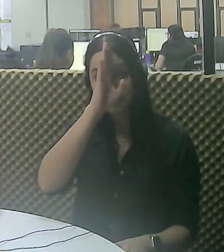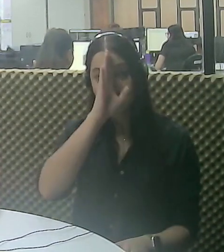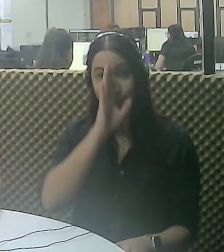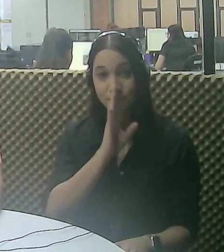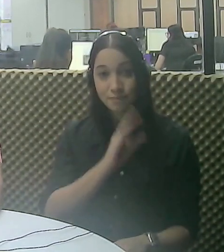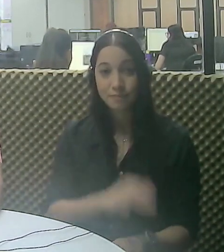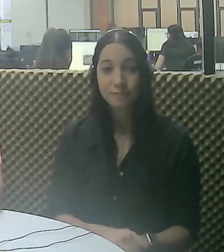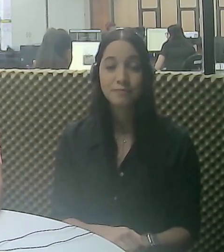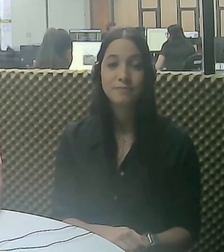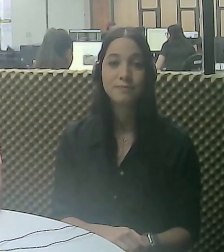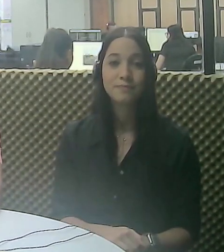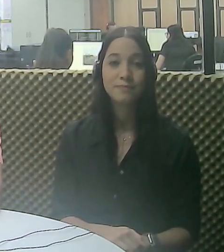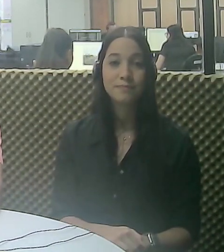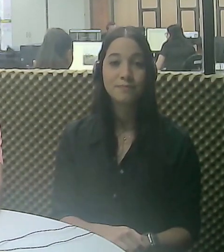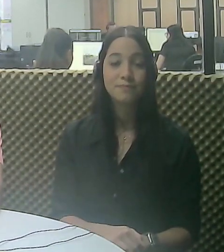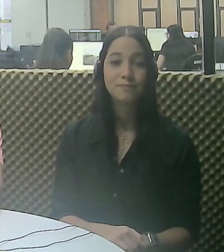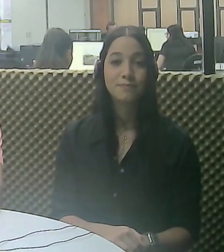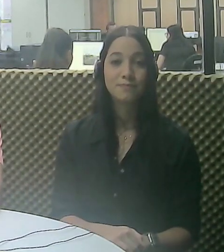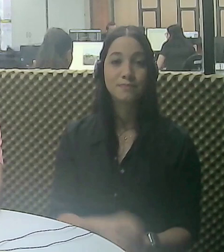gratuitas.